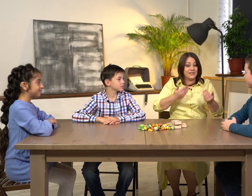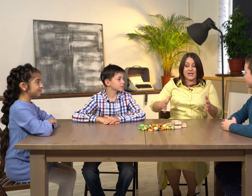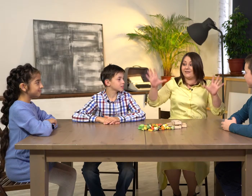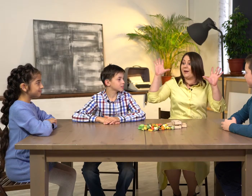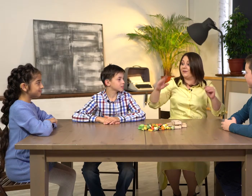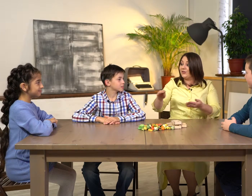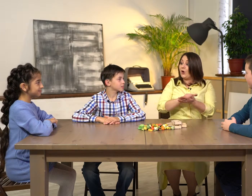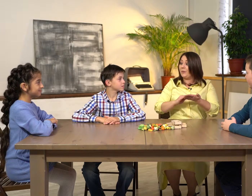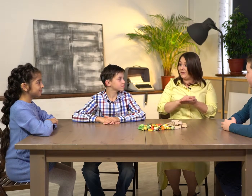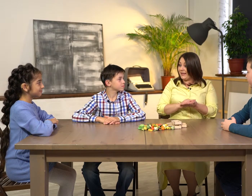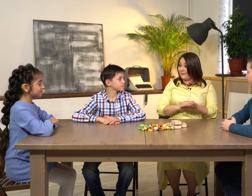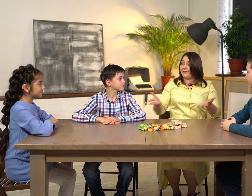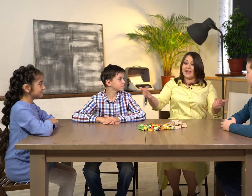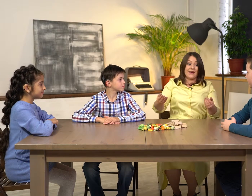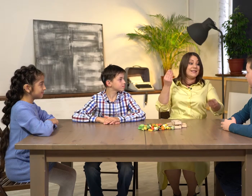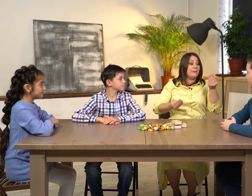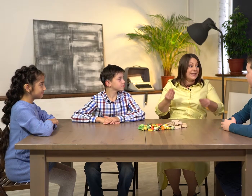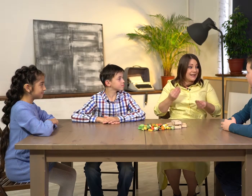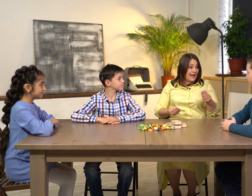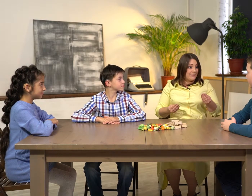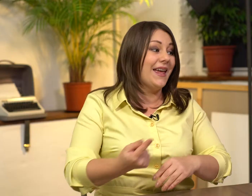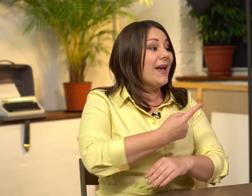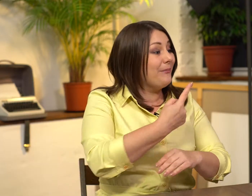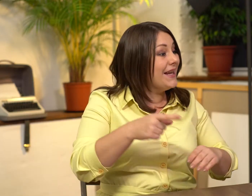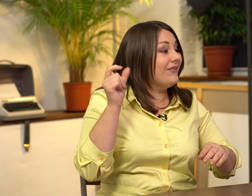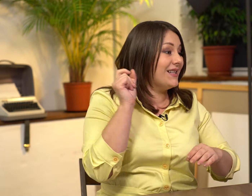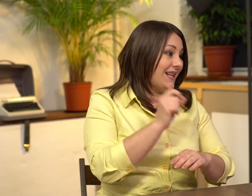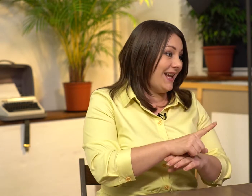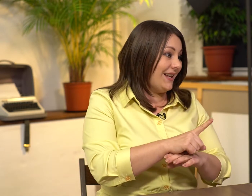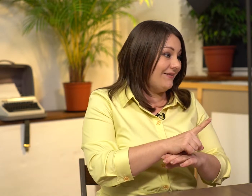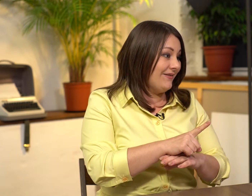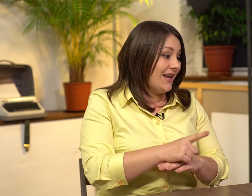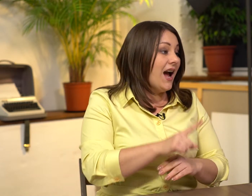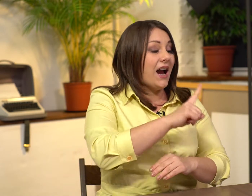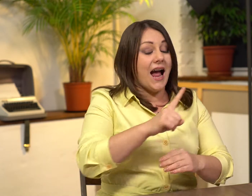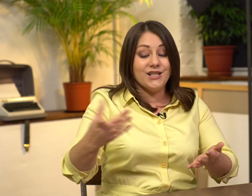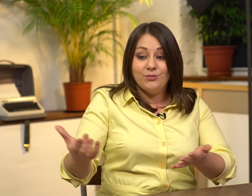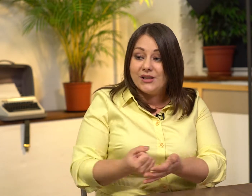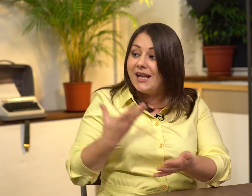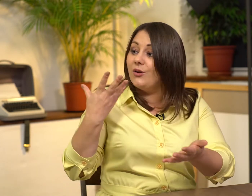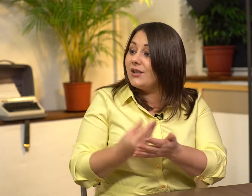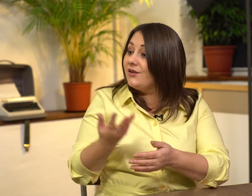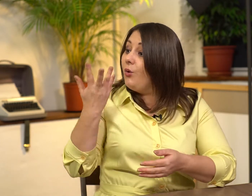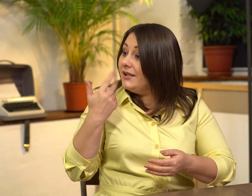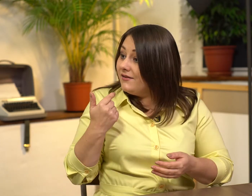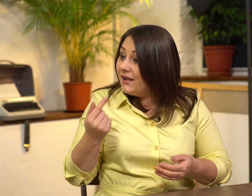сейчас с вами все повторим. Давайте поиграем. Первое задание. Каждому достается свой цвет,